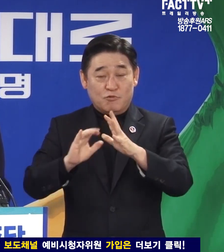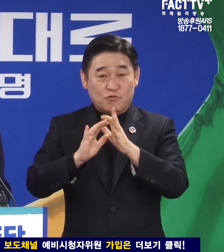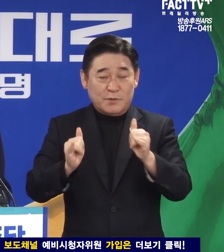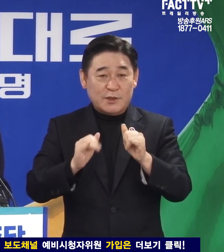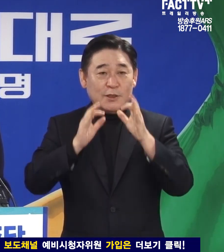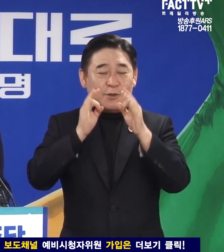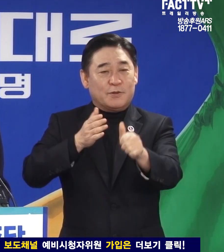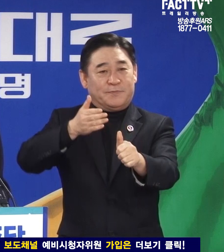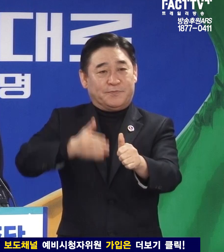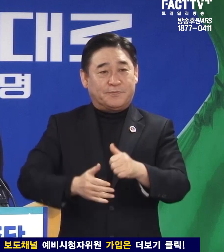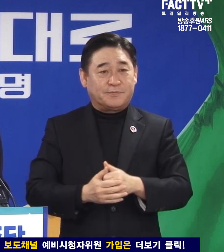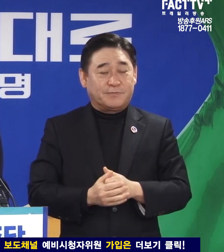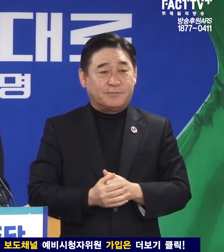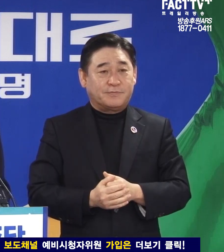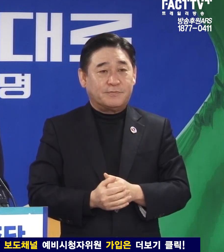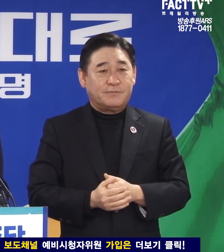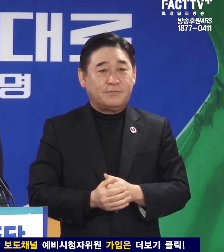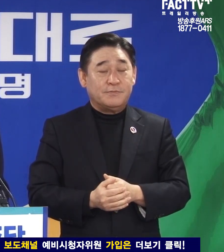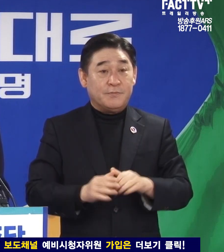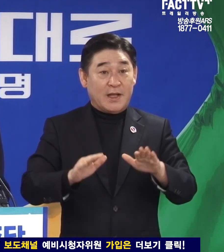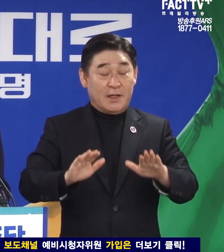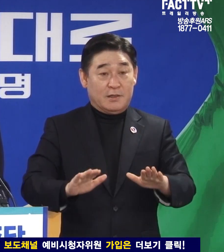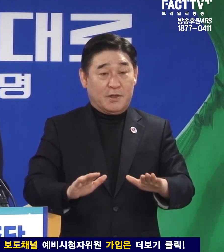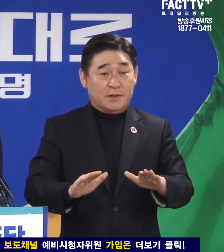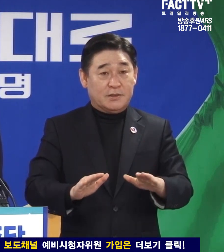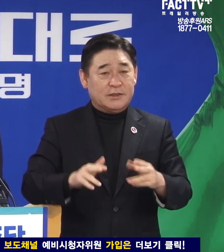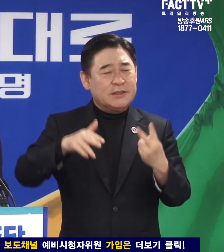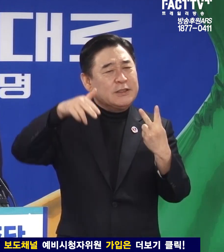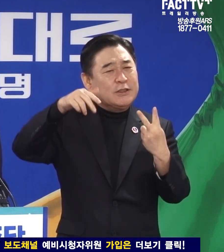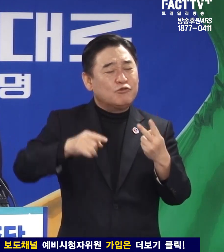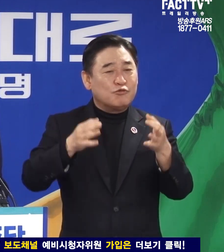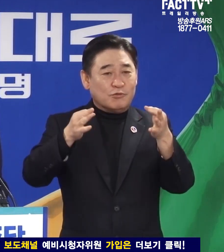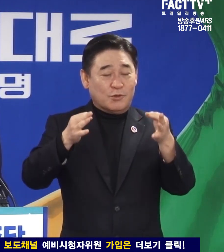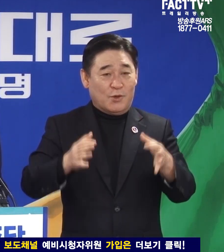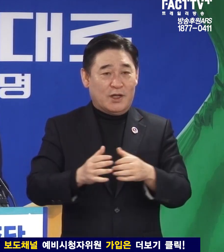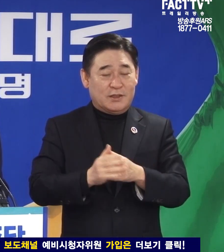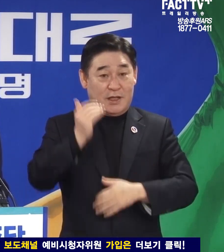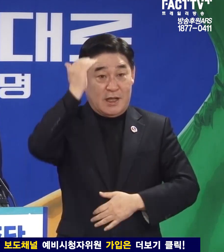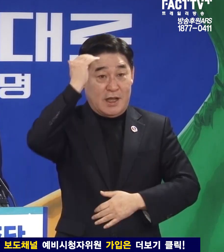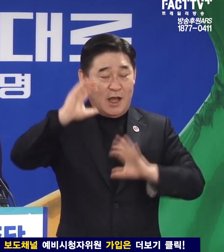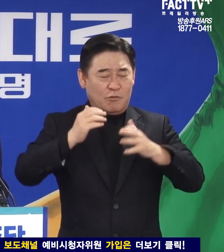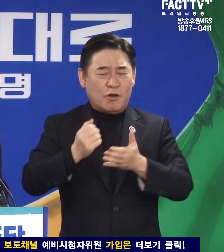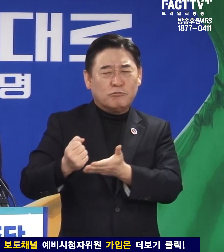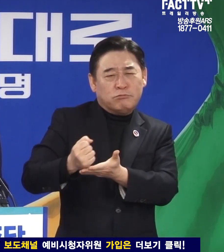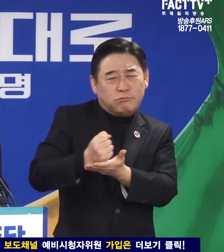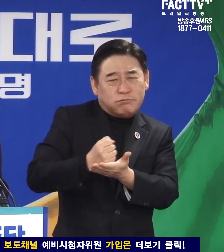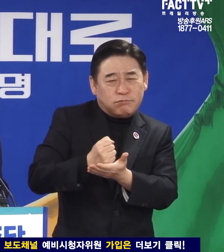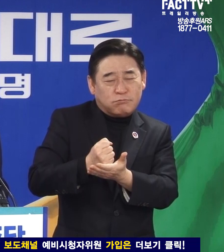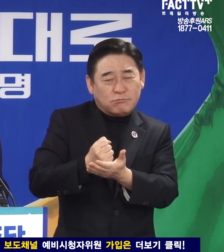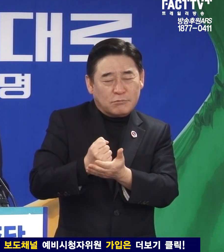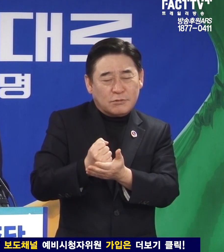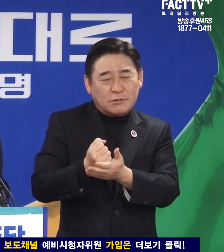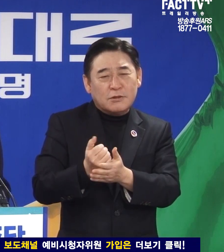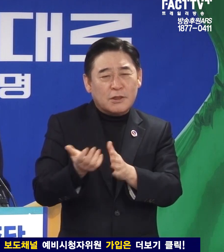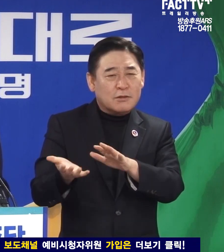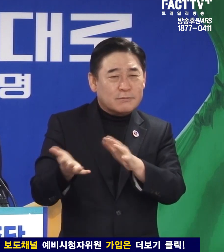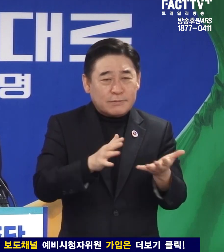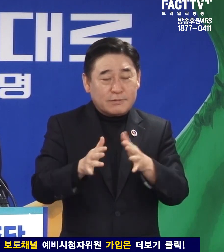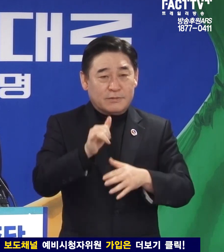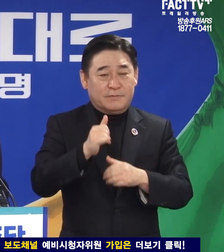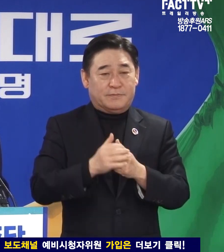선거운동을 전개해 주십시오. 이번 2주일에 대한민국의 명운이 달려 있습니다.